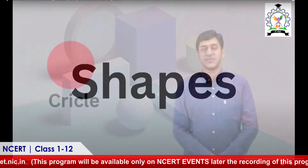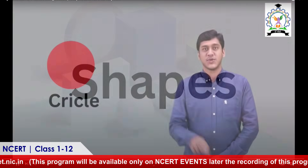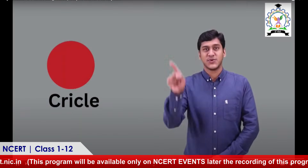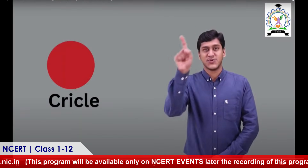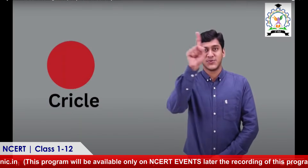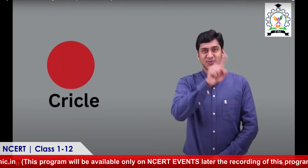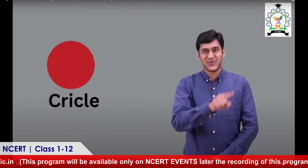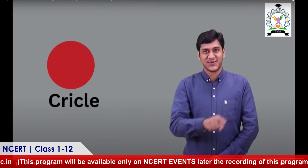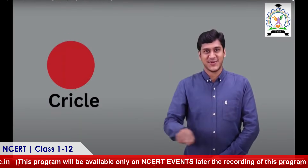व्रत,